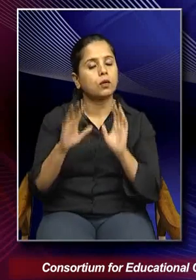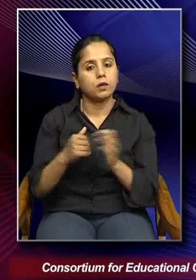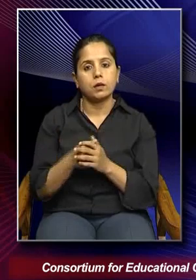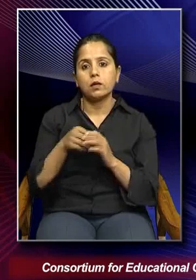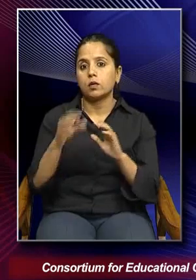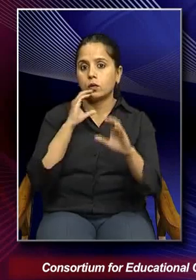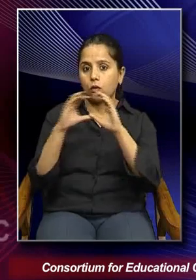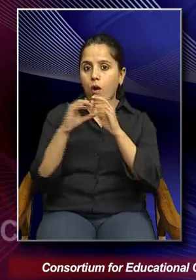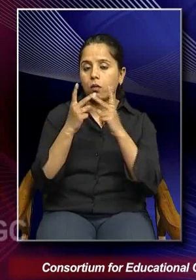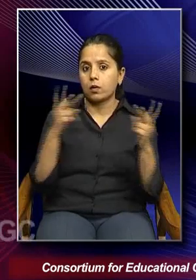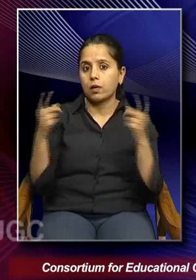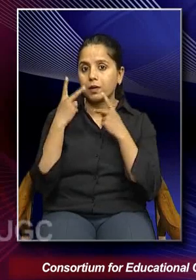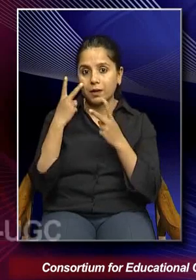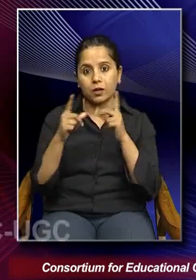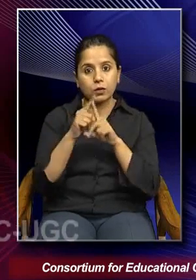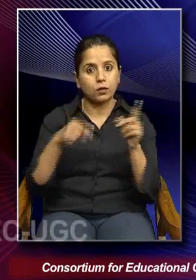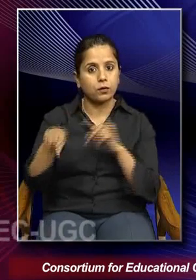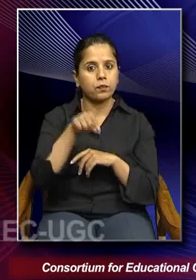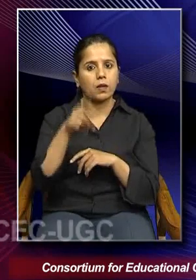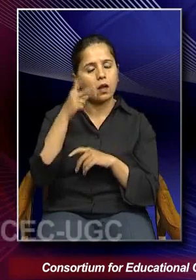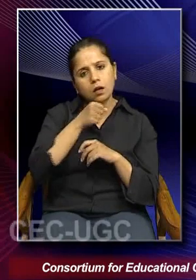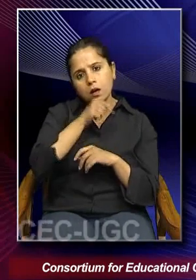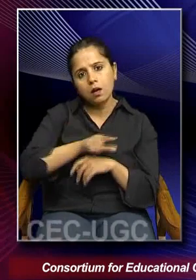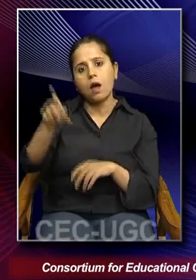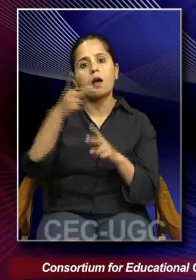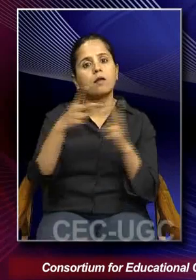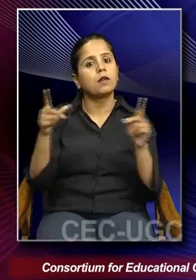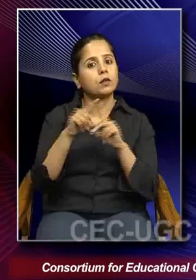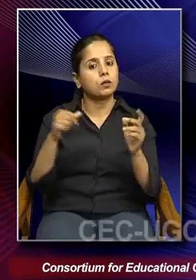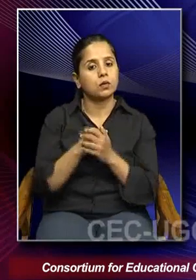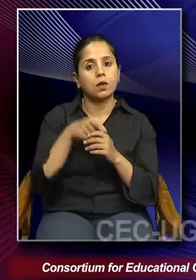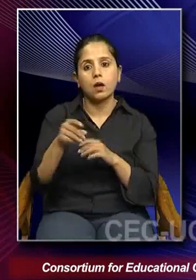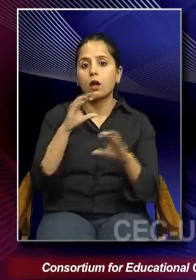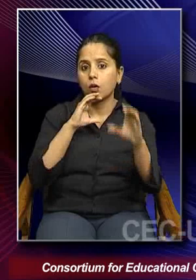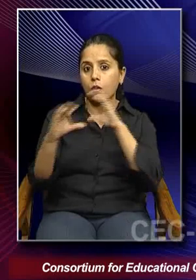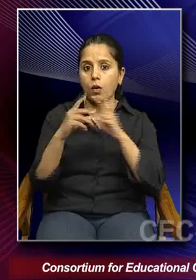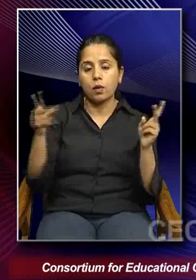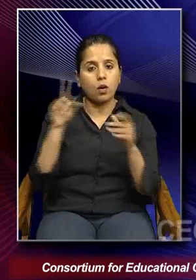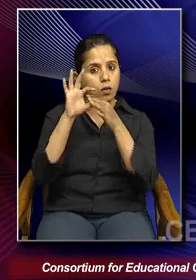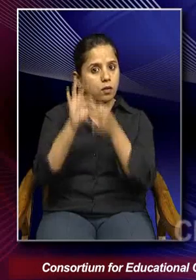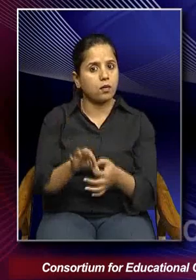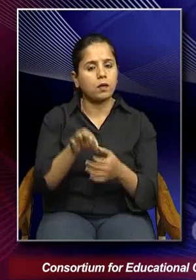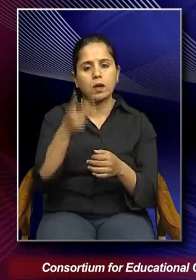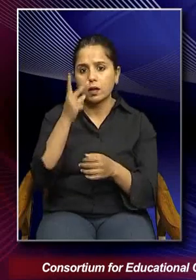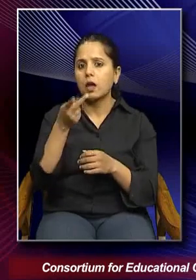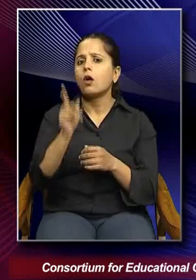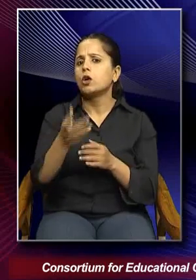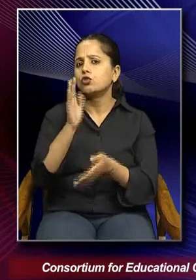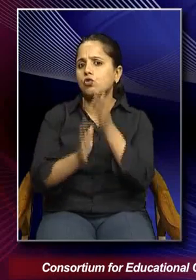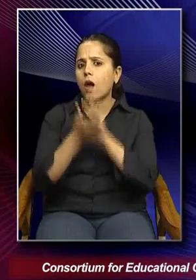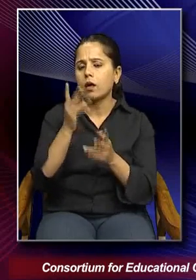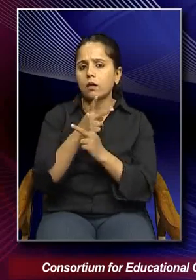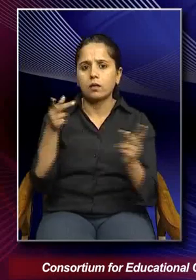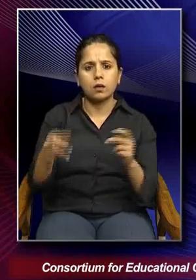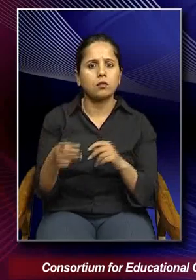संप्रेषणीयता निर्वाण रहे संप्रेषण की समस्या उसकी चुनौतियां पर अगेन